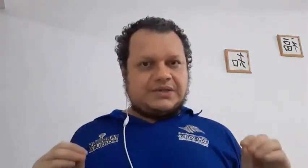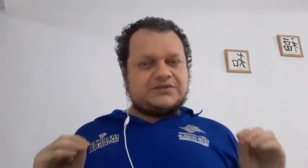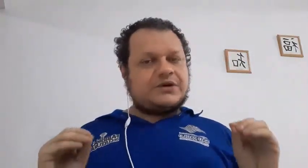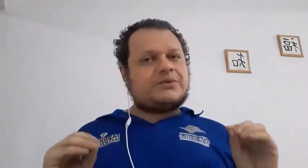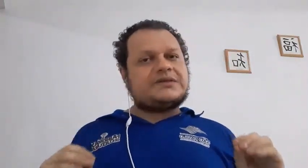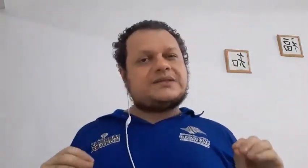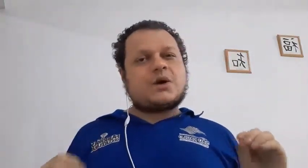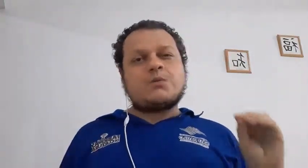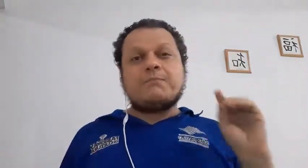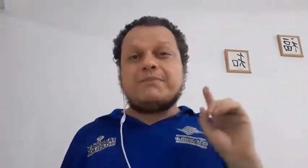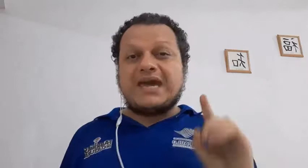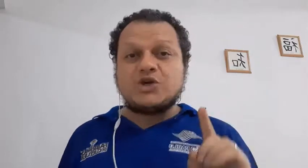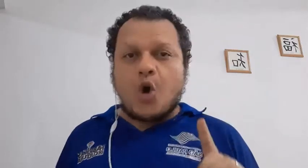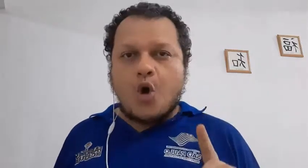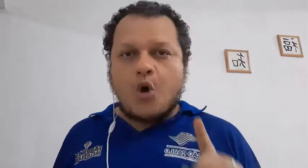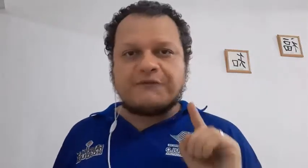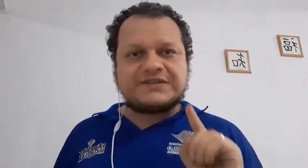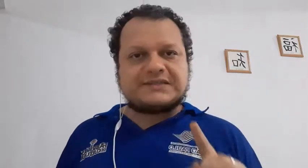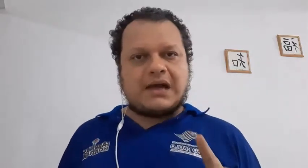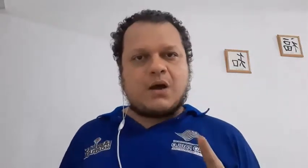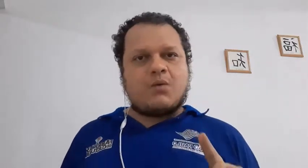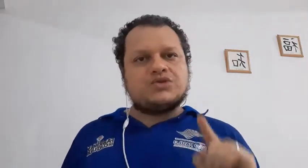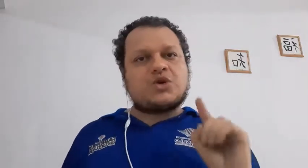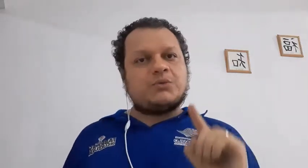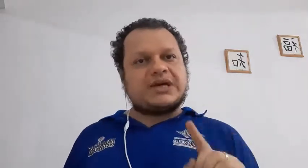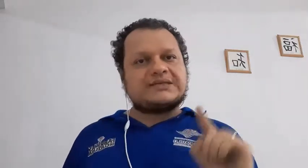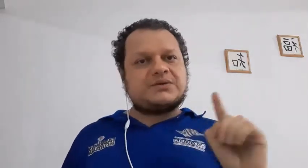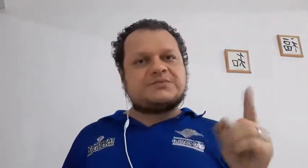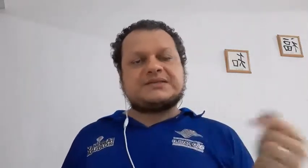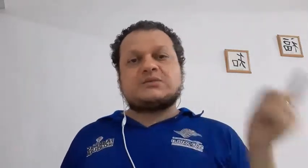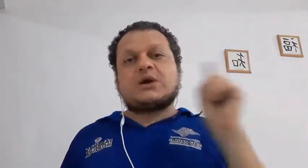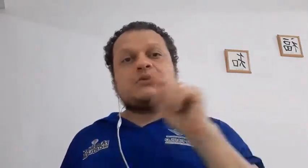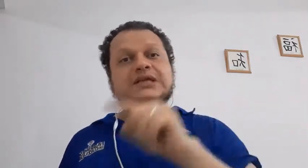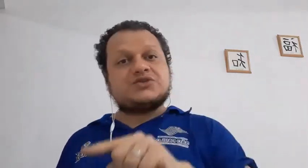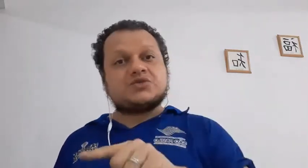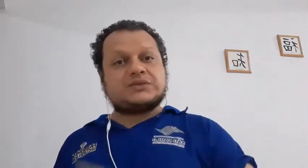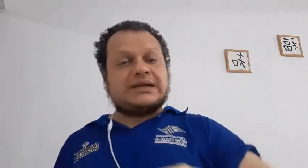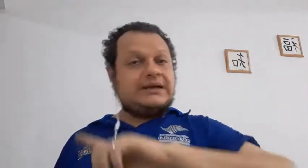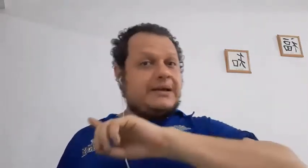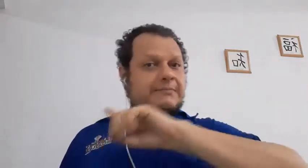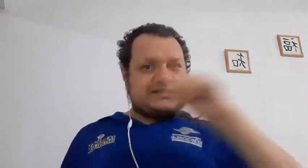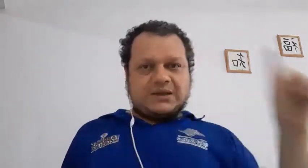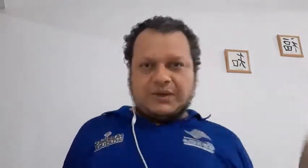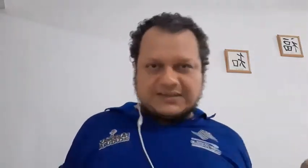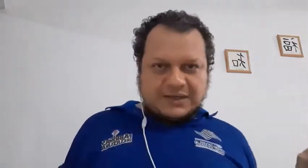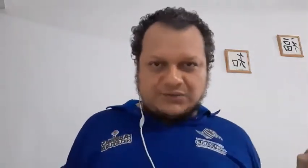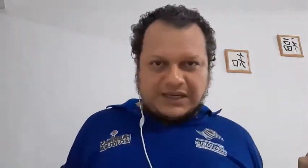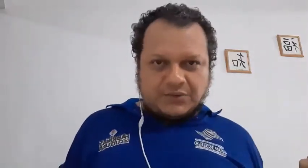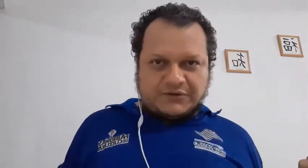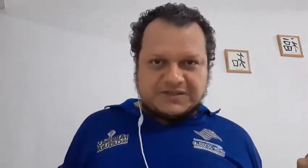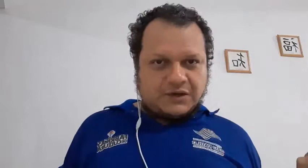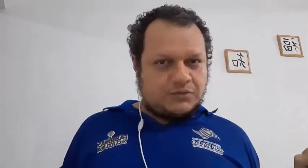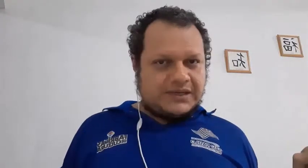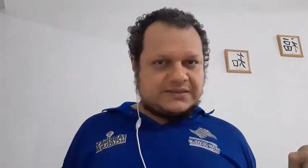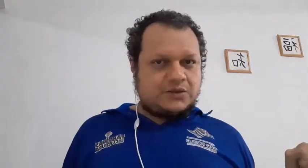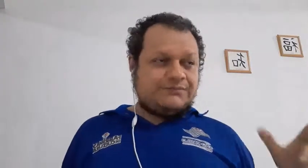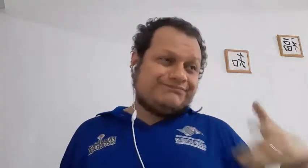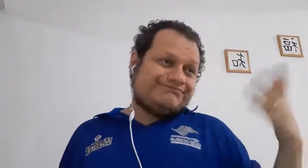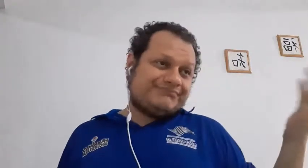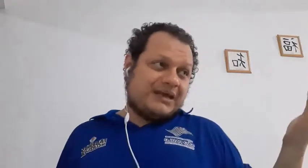foi conhecida como meio oficial de comunicação e expressão da comunidade surda, mas não é a segunda língua oficial do Brasil, né? Porque